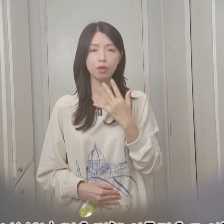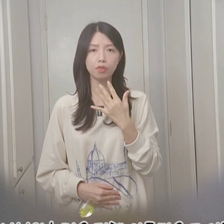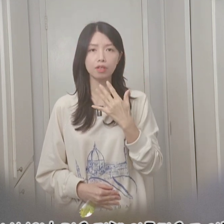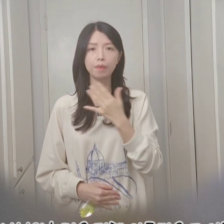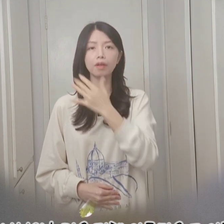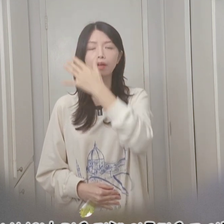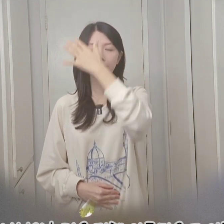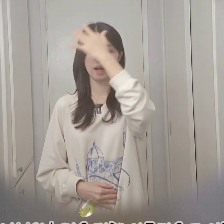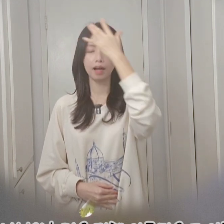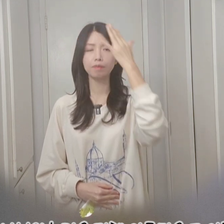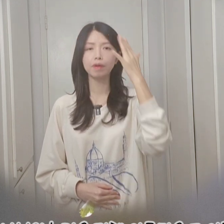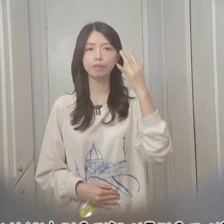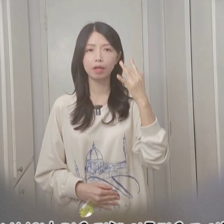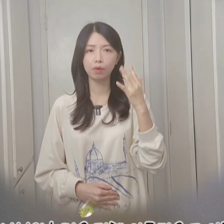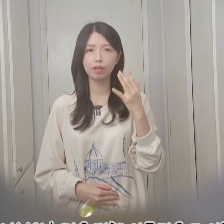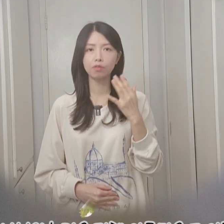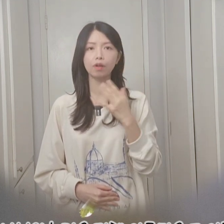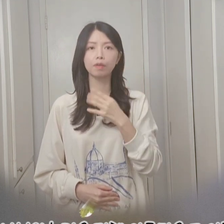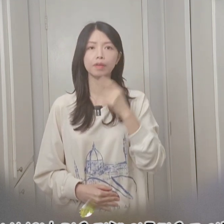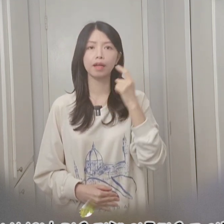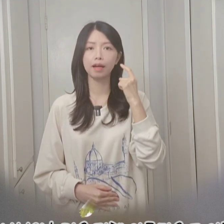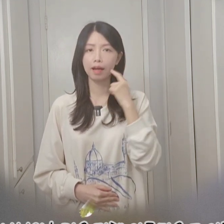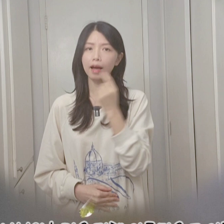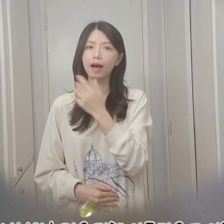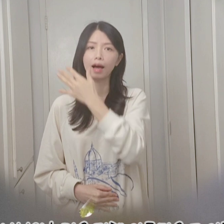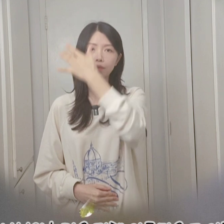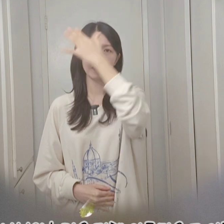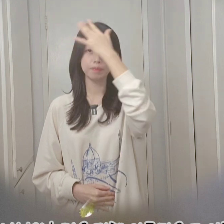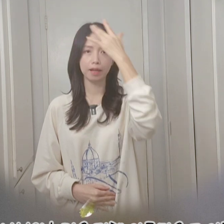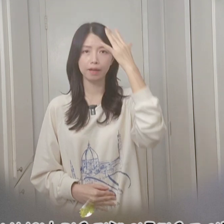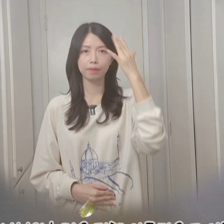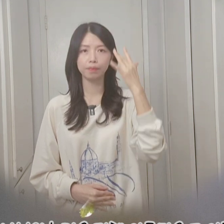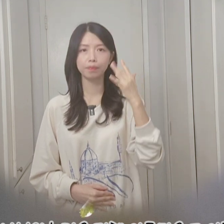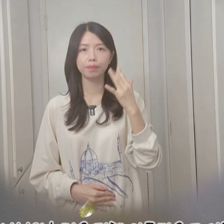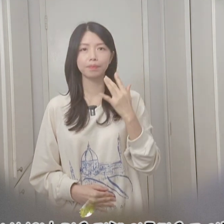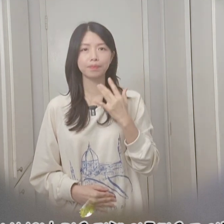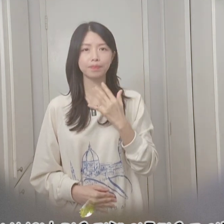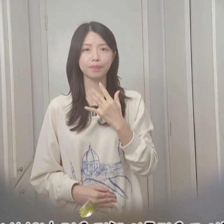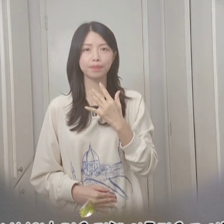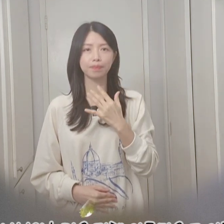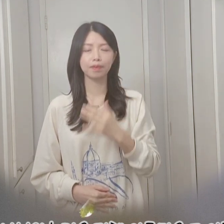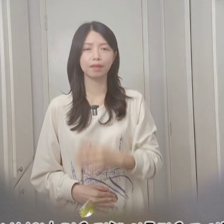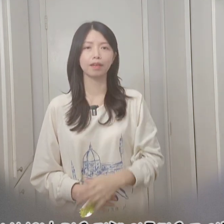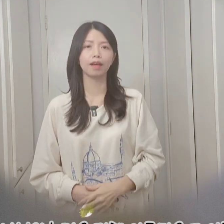둥글게 표현해 주시면 아름답다라고 한 제수어가 됩니다. 아름답다.